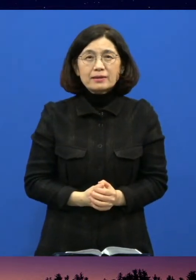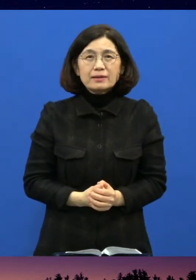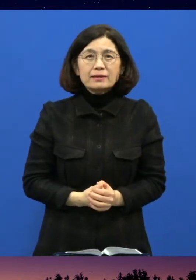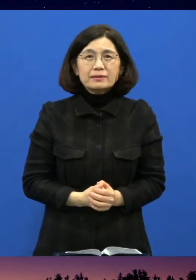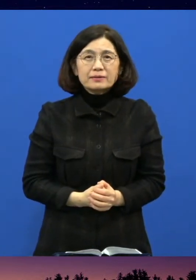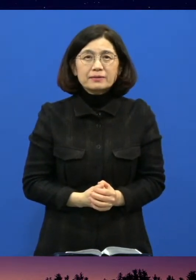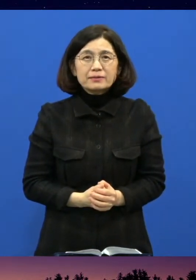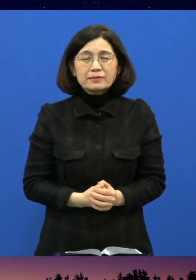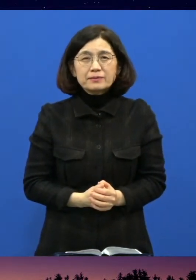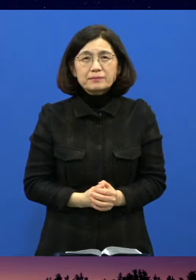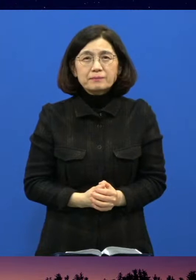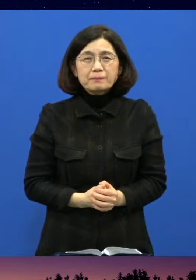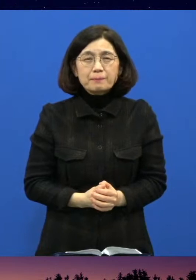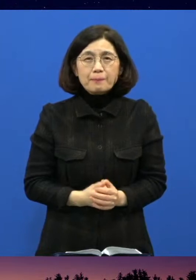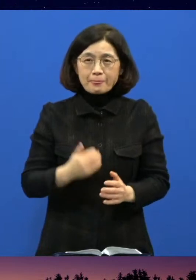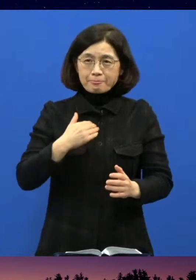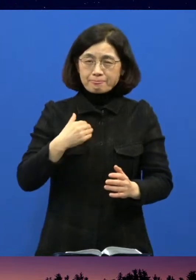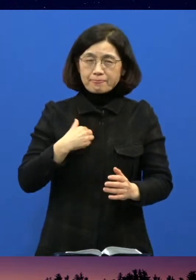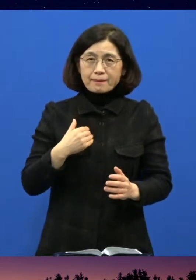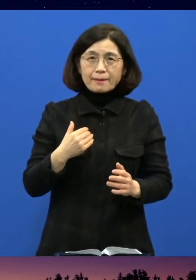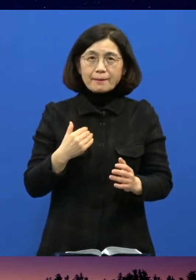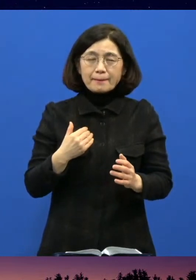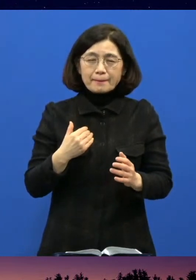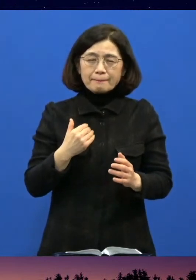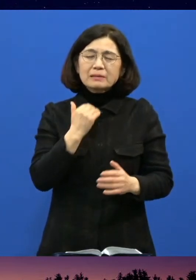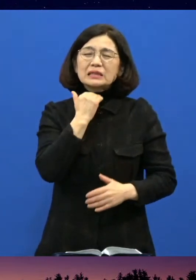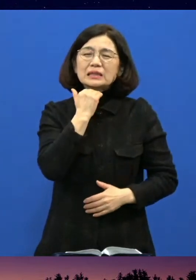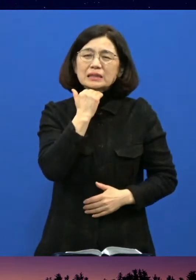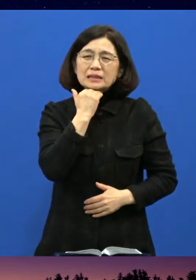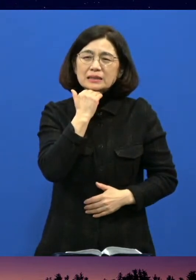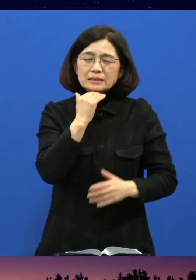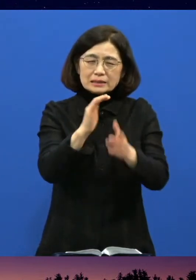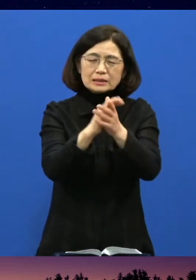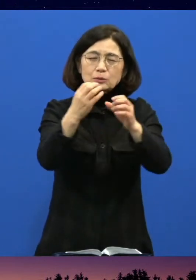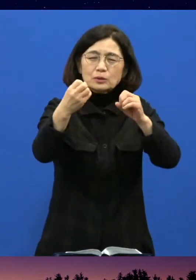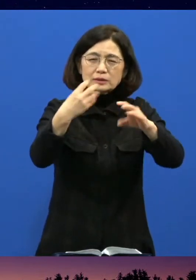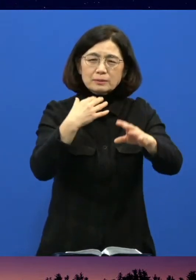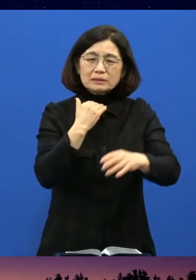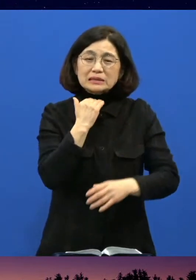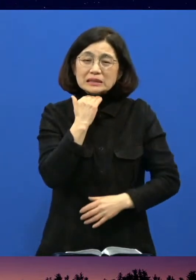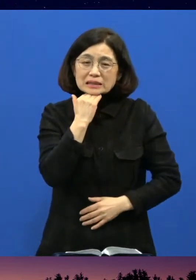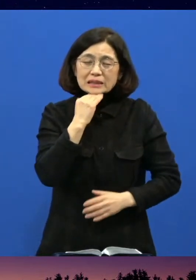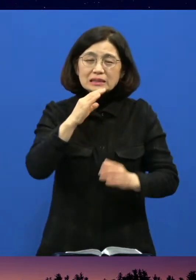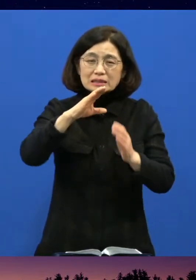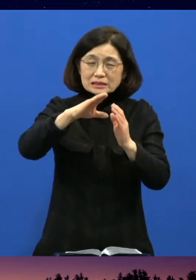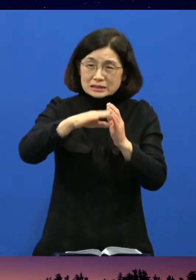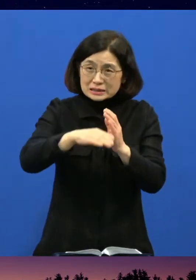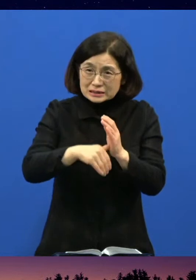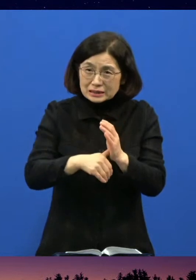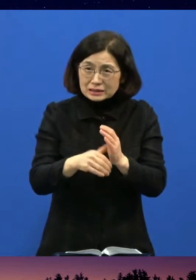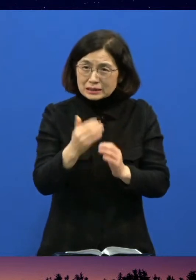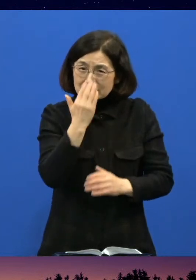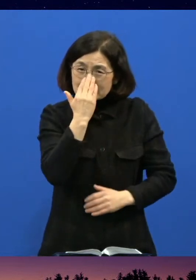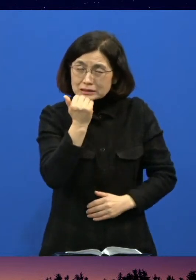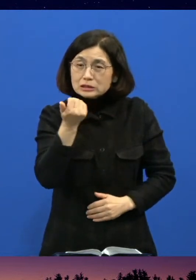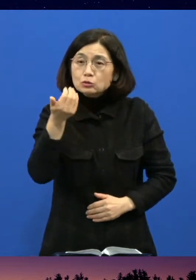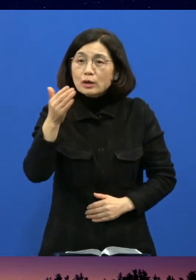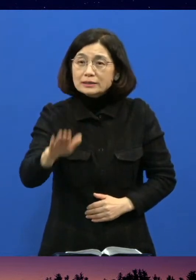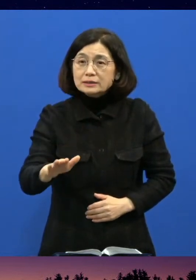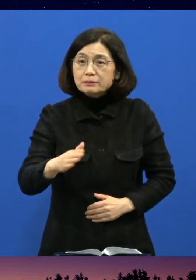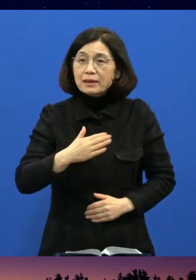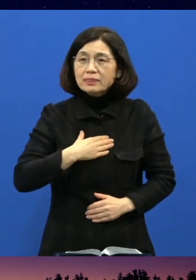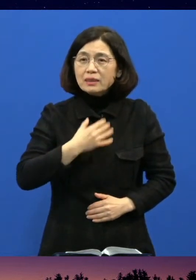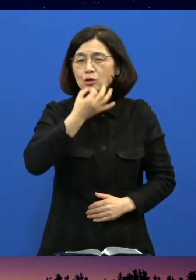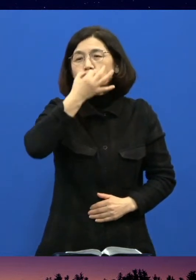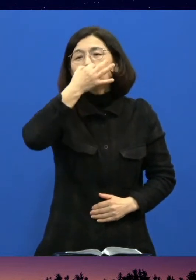겁니다. 그래서 기다리는 시간은 매우 유익하다는 거예요. 빨리 응답된다고 다 좋은 게 아니에요.